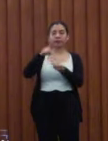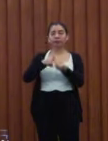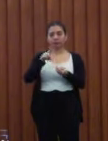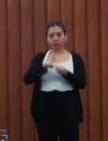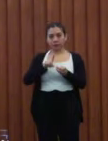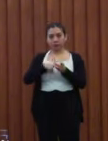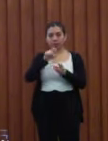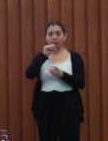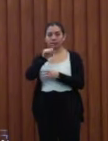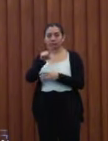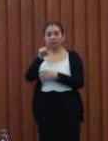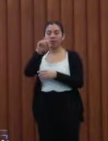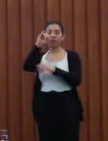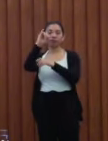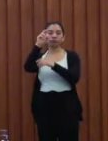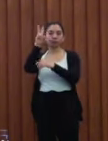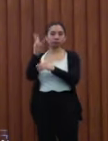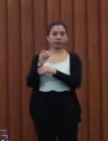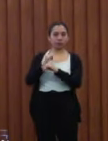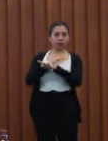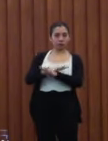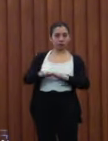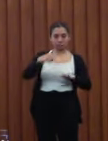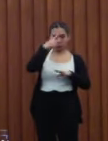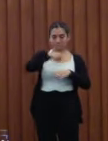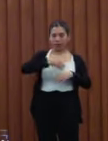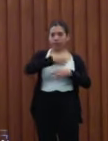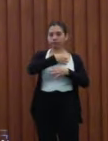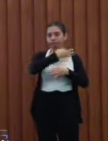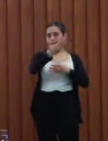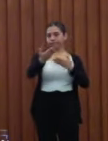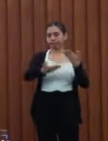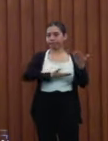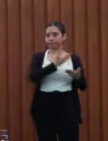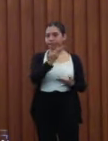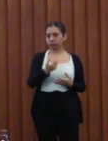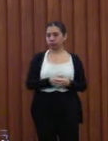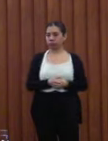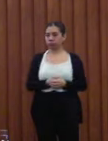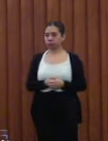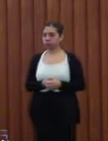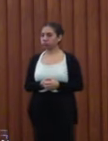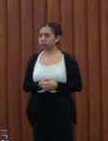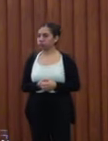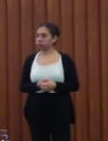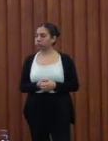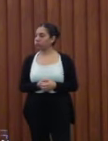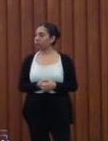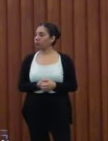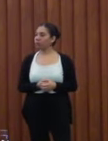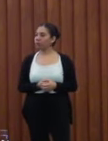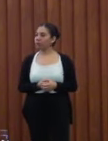información de los casos y compartirla. Entonces, podemos pasar a la plataforma.